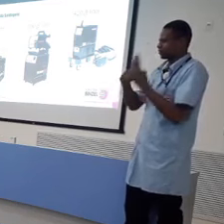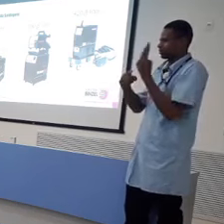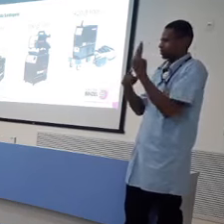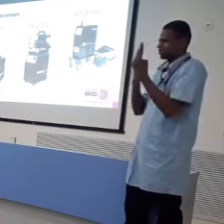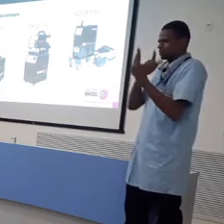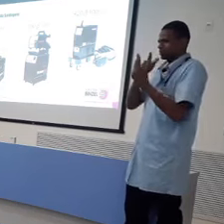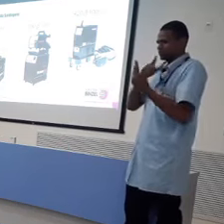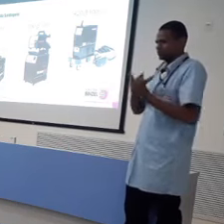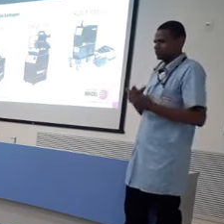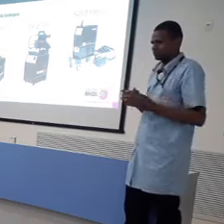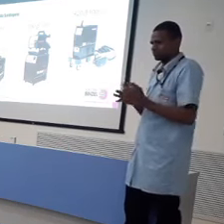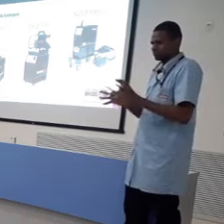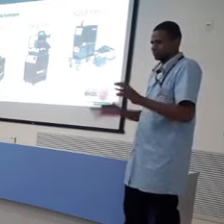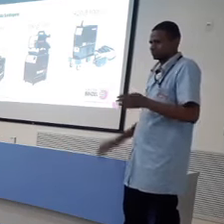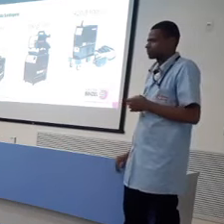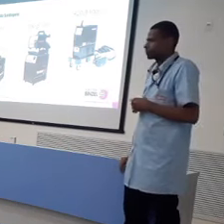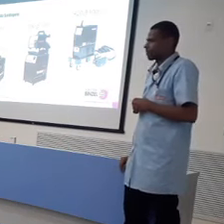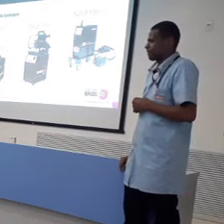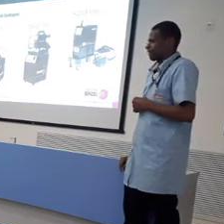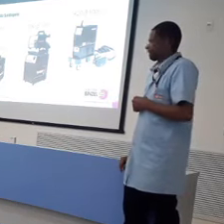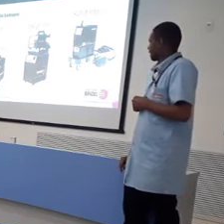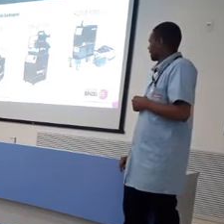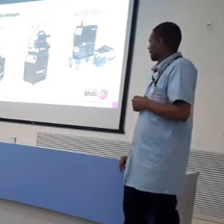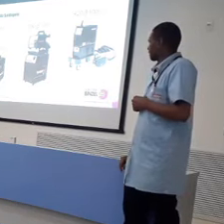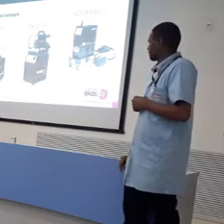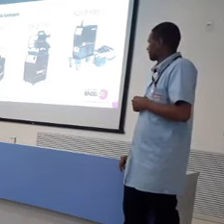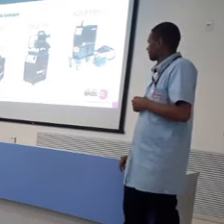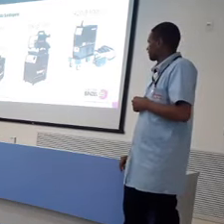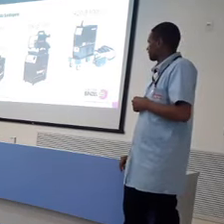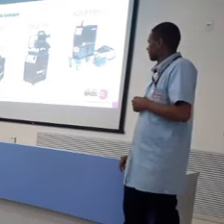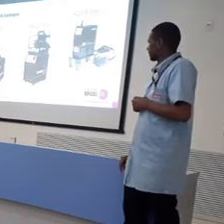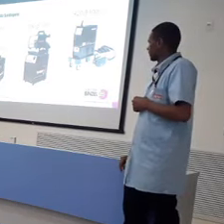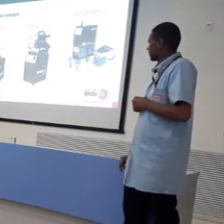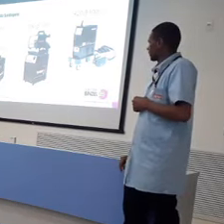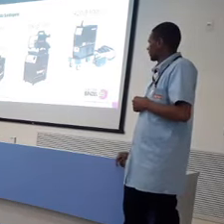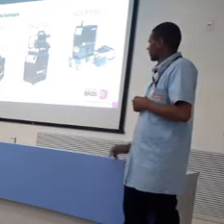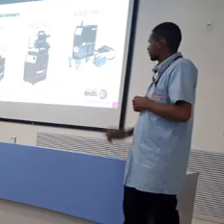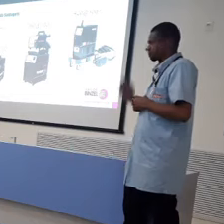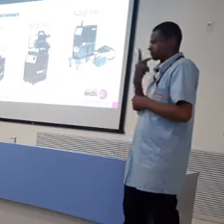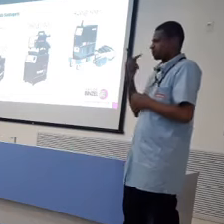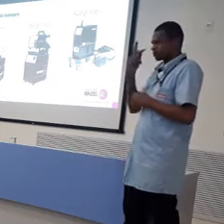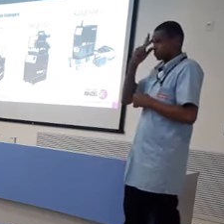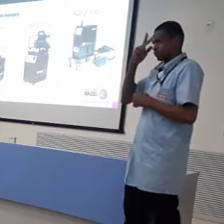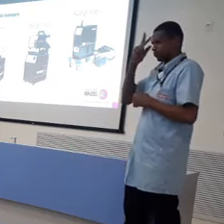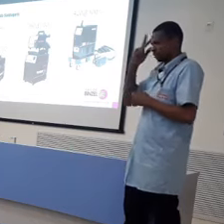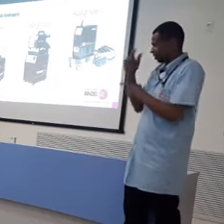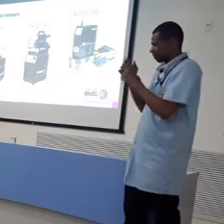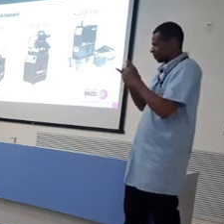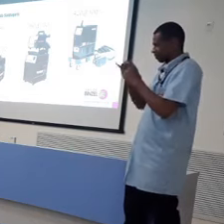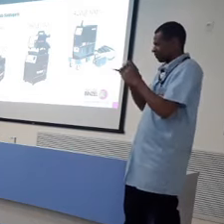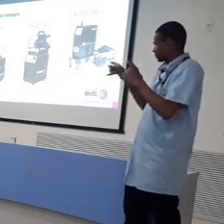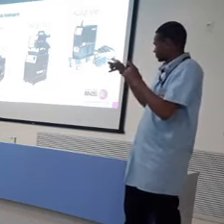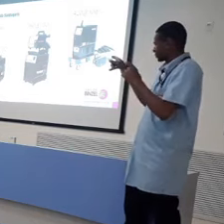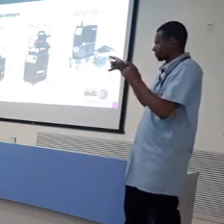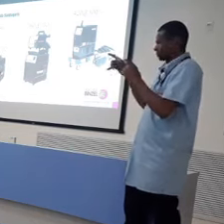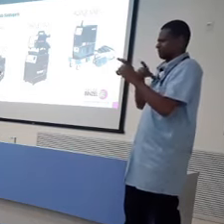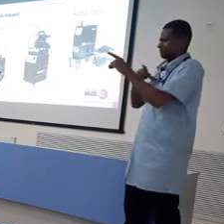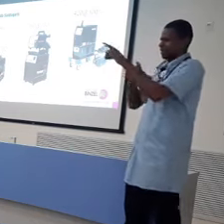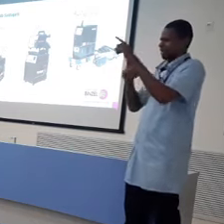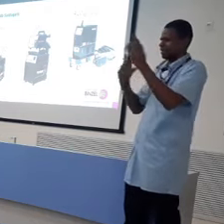e fazer todos os processos em um único equipamento. Tá? Normalmente, pessoal, essas máquinas do mercado